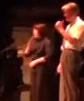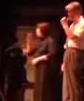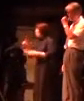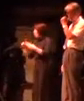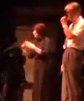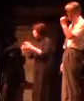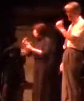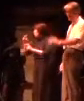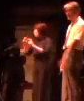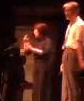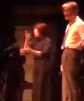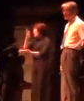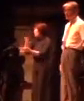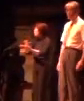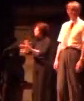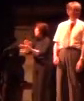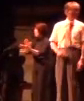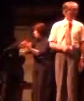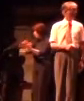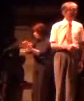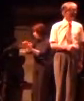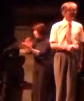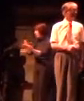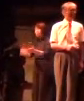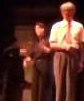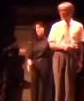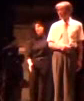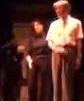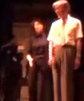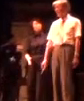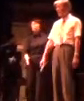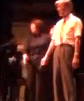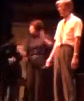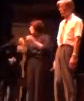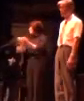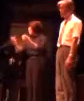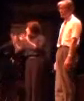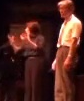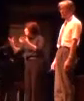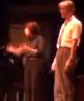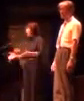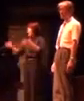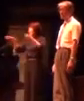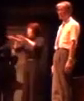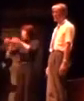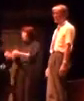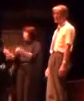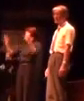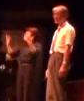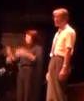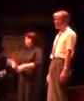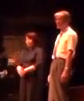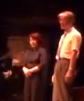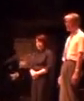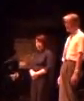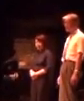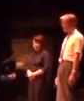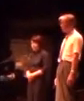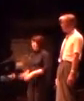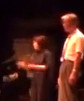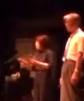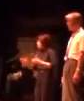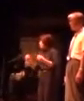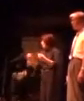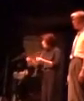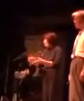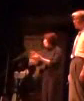転はしていませんでした。それでもこのように爆発して建物が吹き飛んでしまいましたし、いまだに